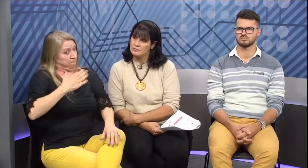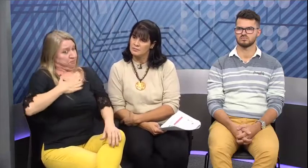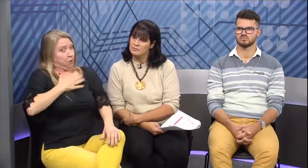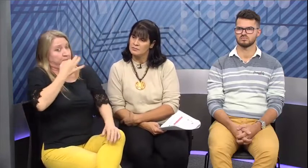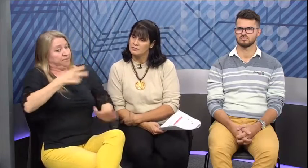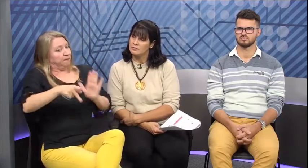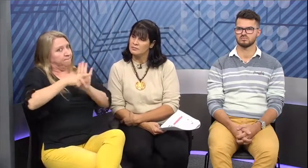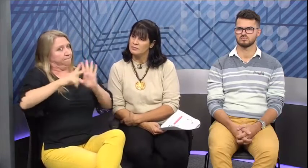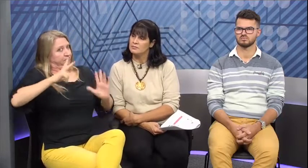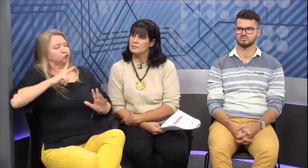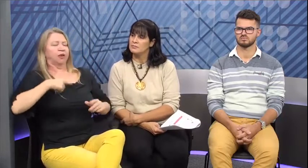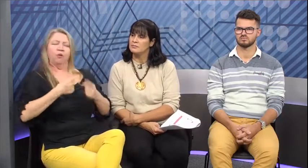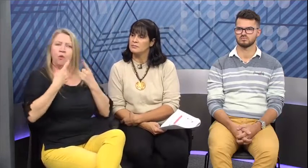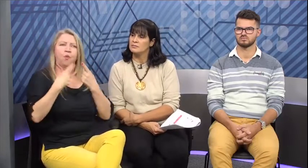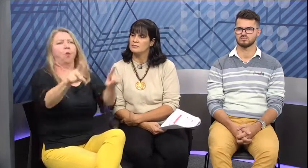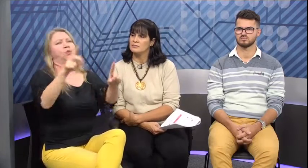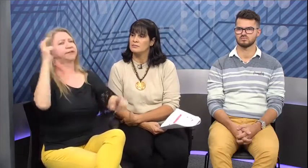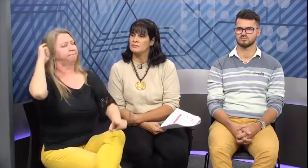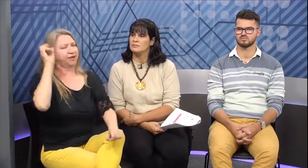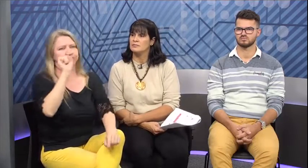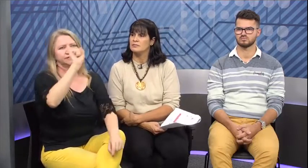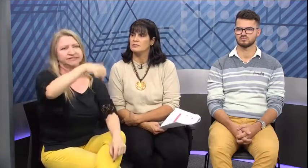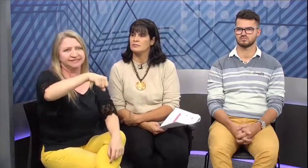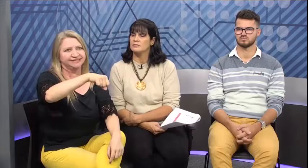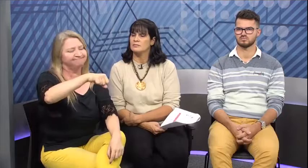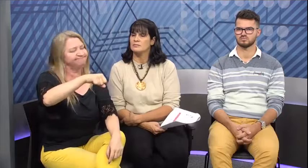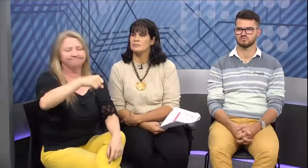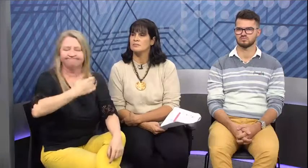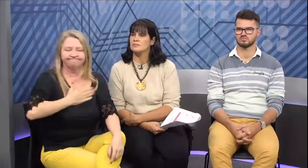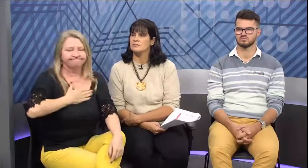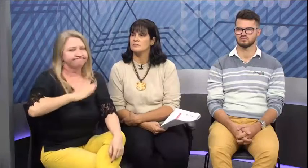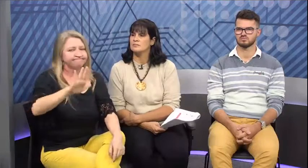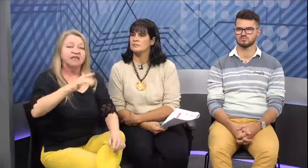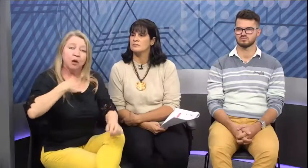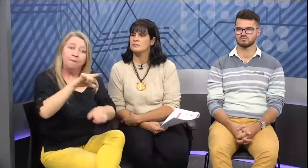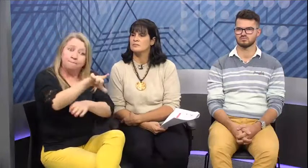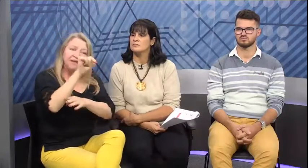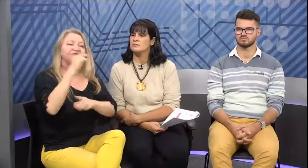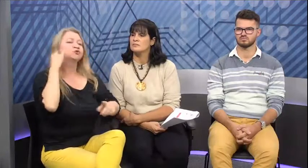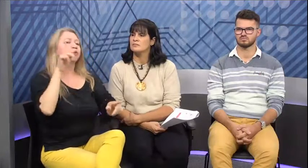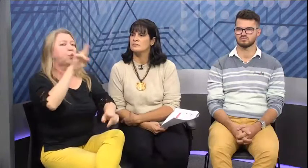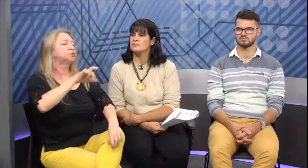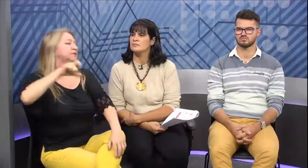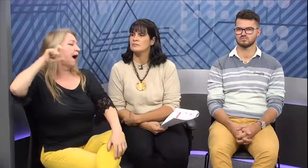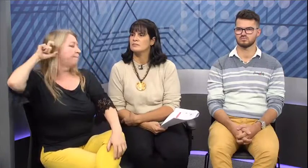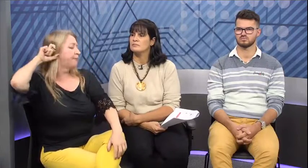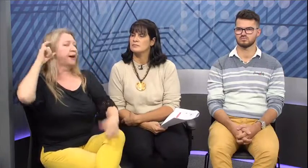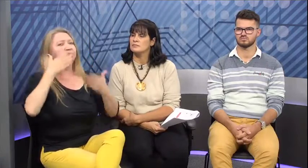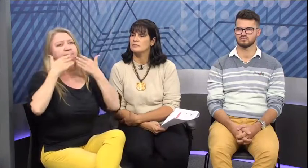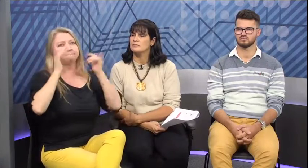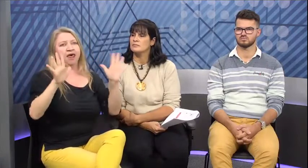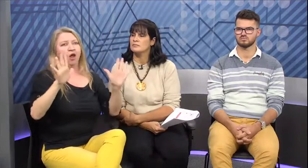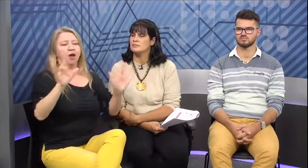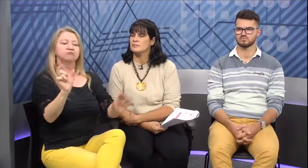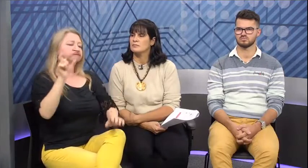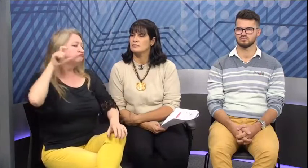coclear. Então, na minha opinião, eu sou contra o implante coclear e eu prefiro que use o